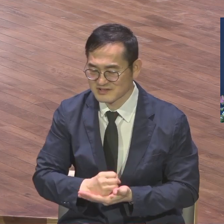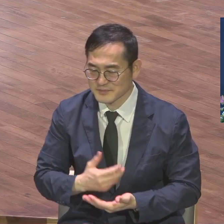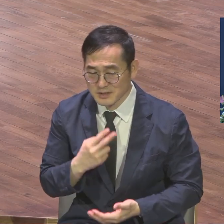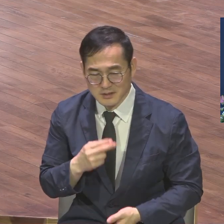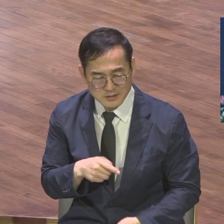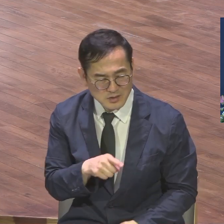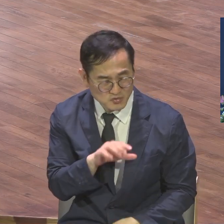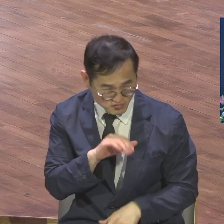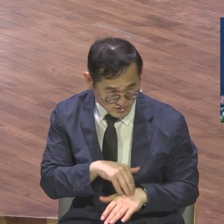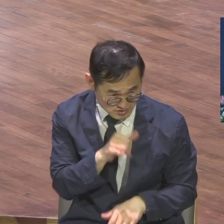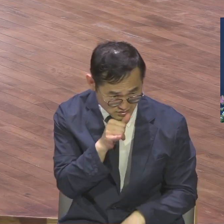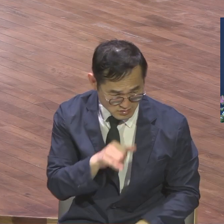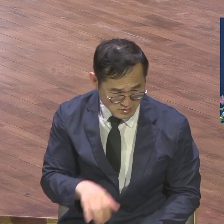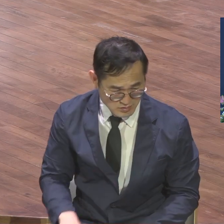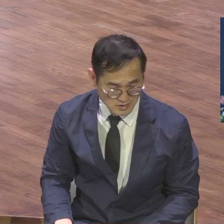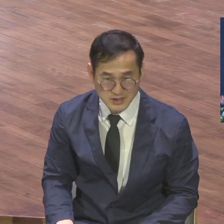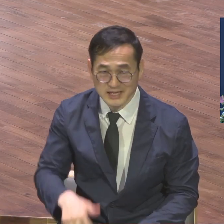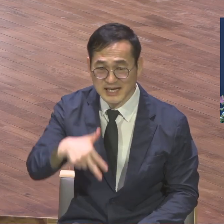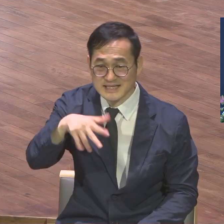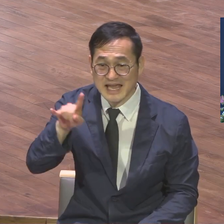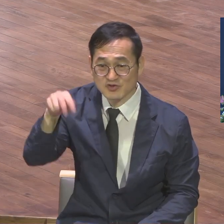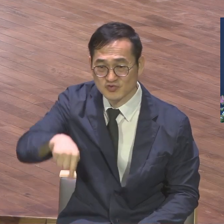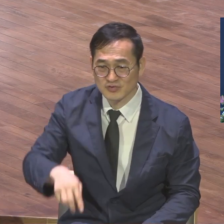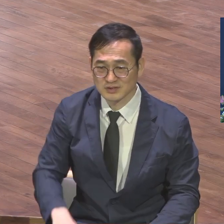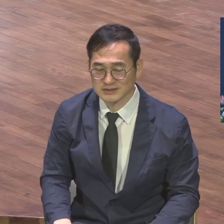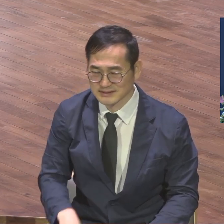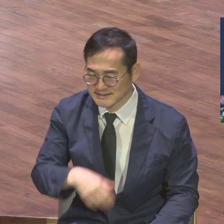훈련 다 봤대. 어째 입에서 재수가 나오냐?